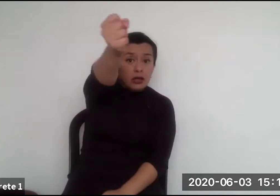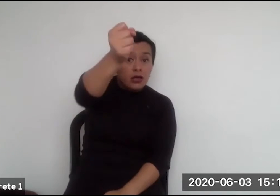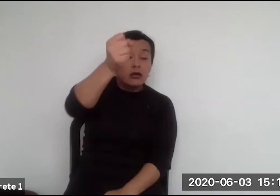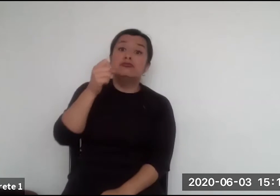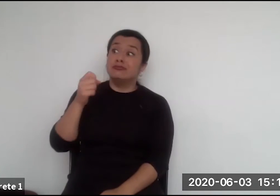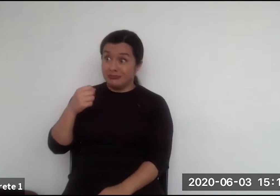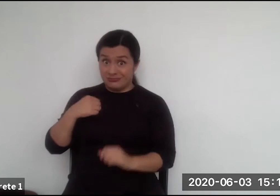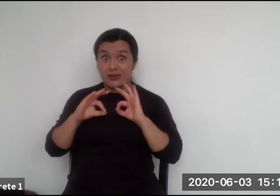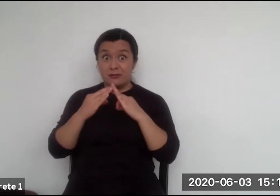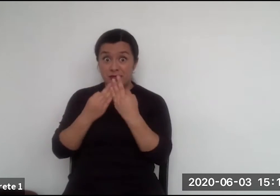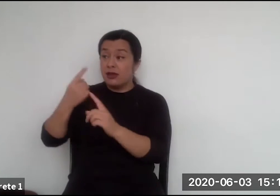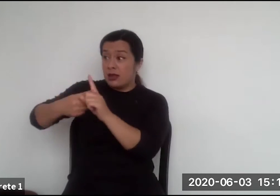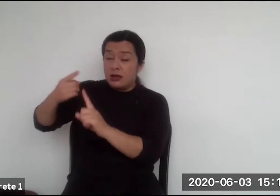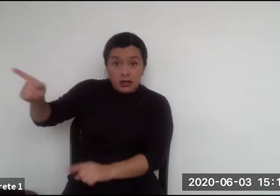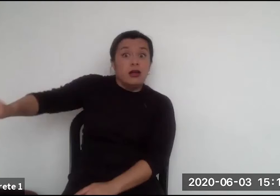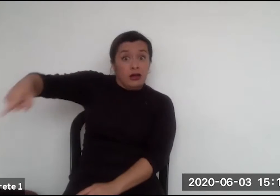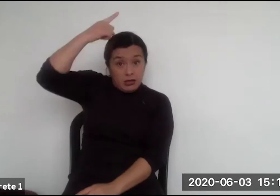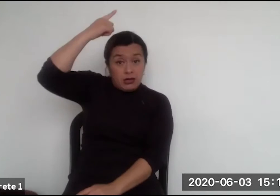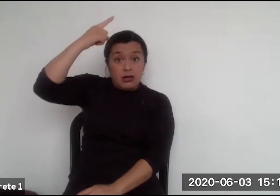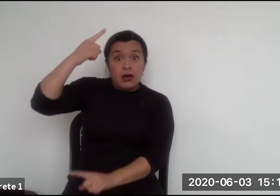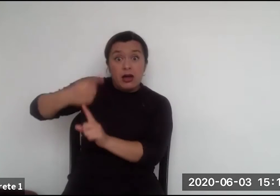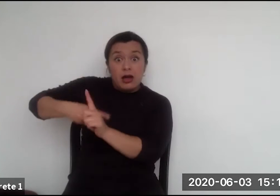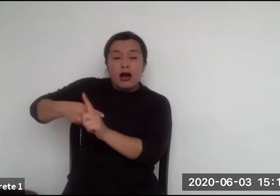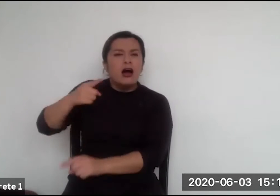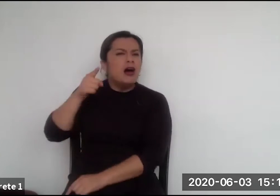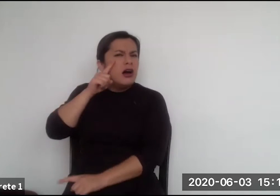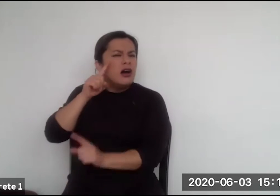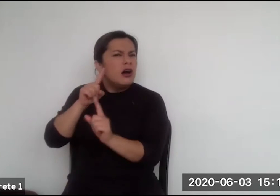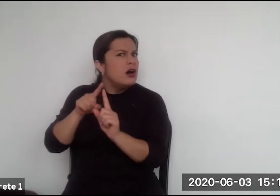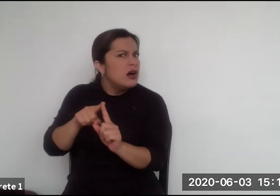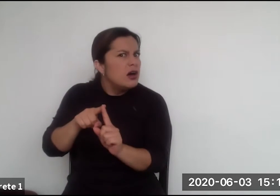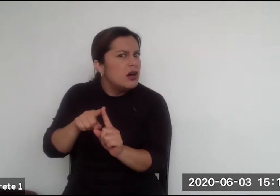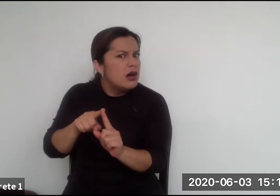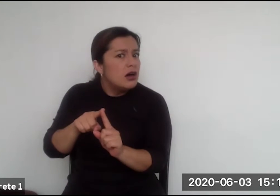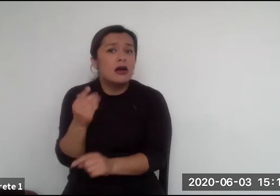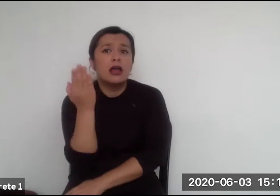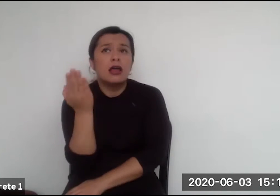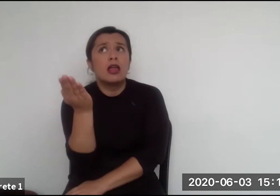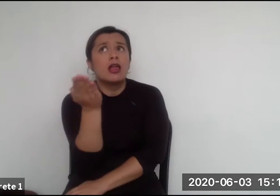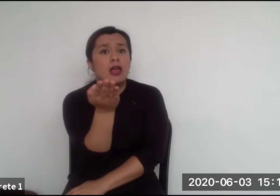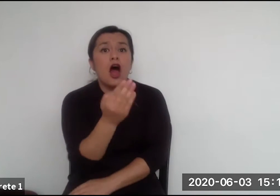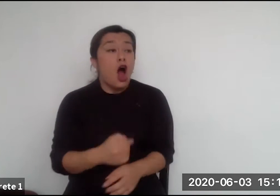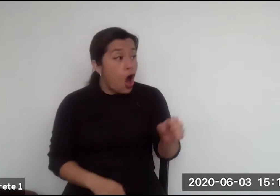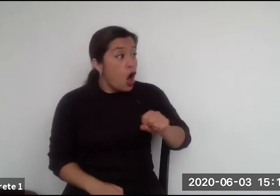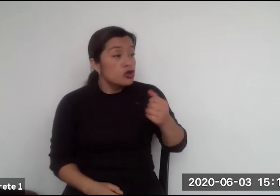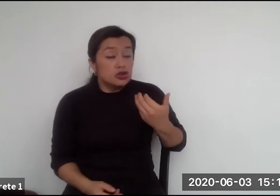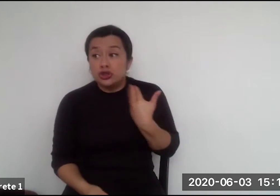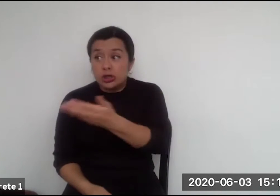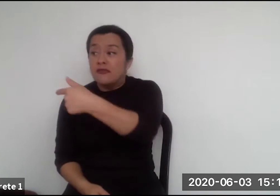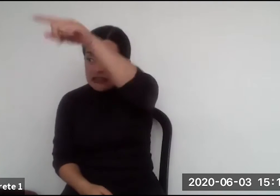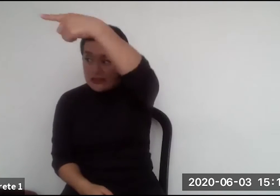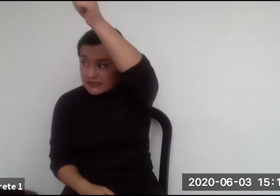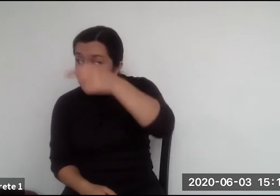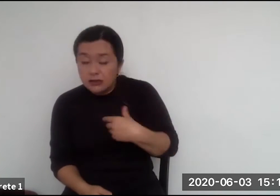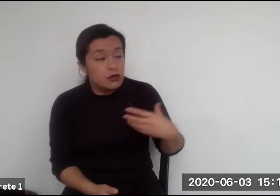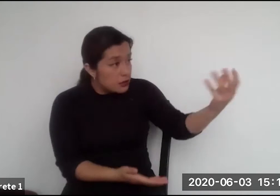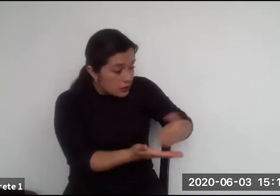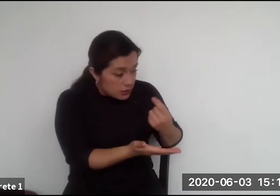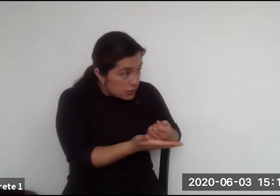alquilan las personas con discapacidad para la mendicidad y son usadas